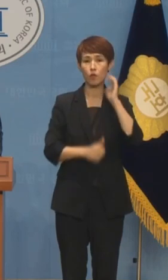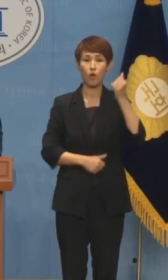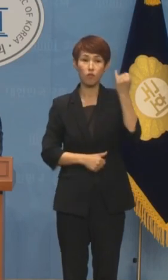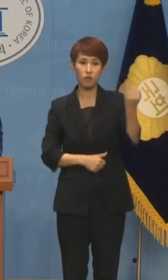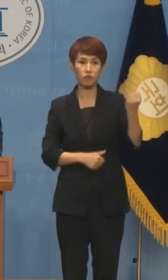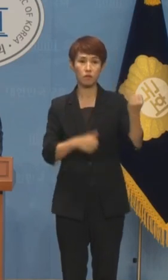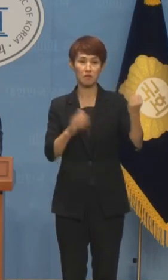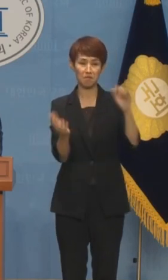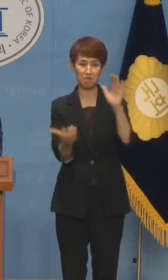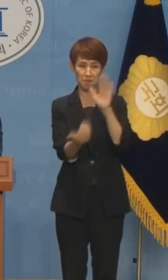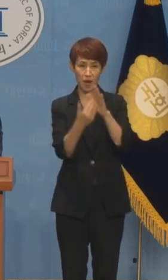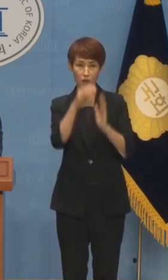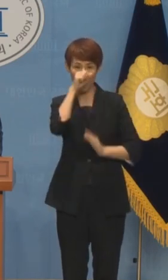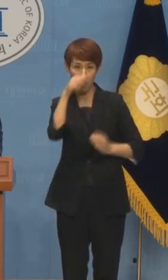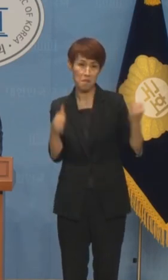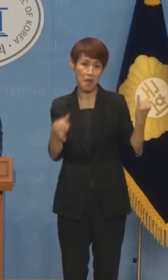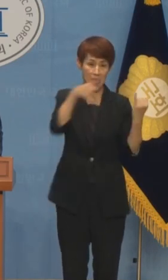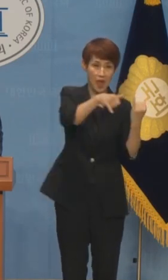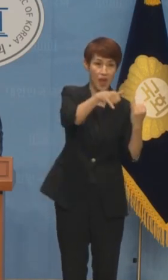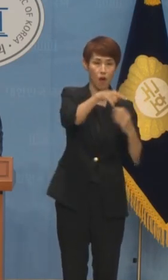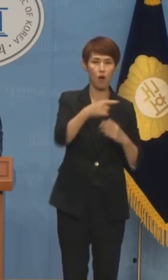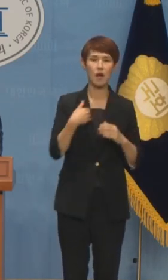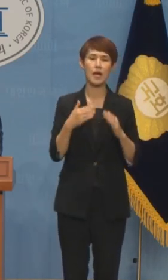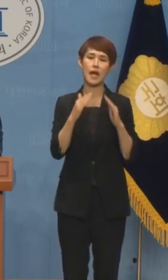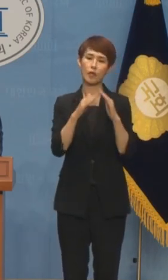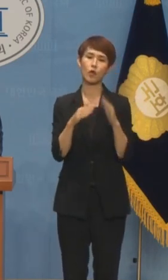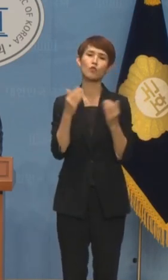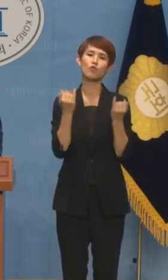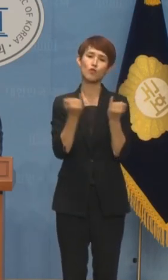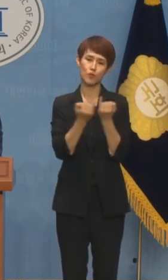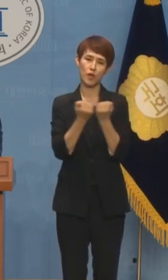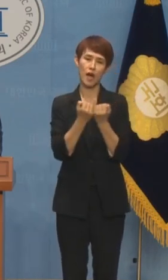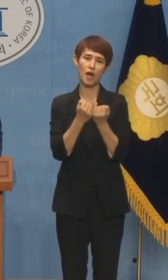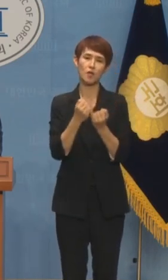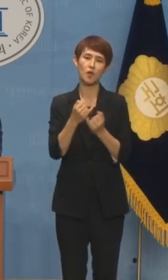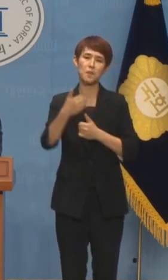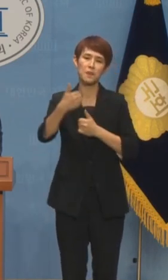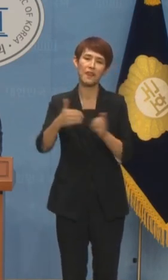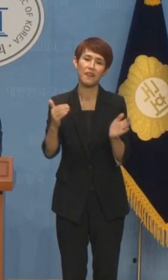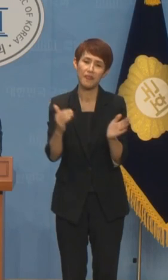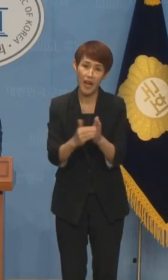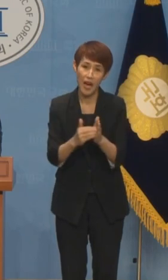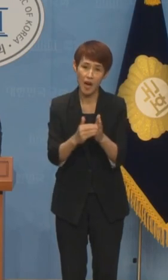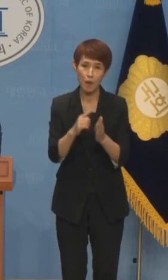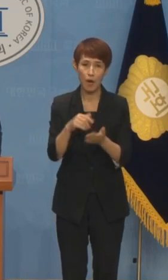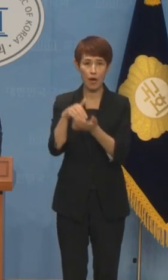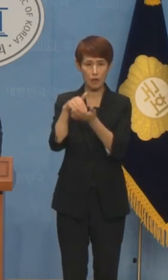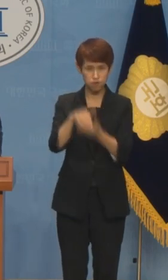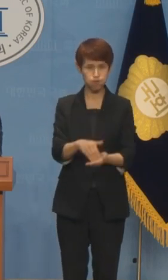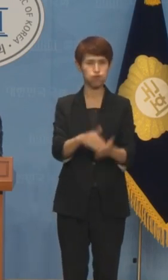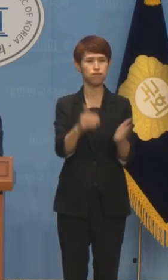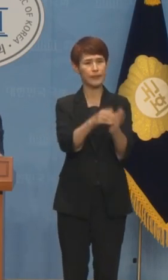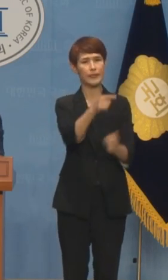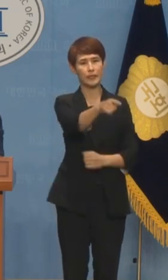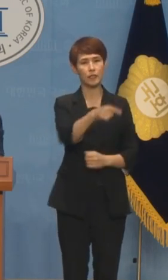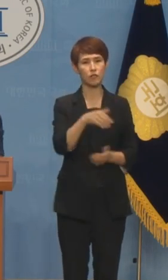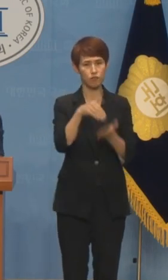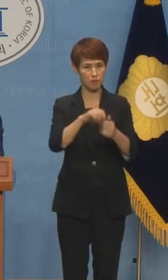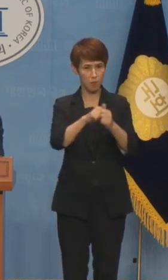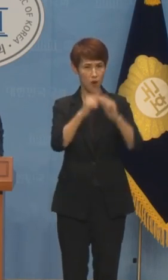보도에 가정주부가 청탁받았다는 꼴이라며 최고 중징계를 내렸습니다.